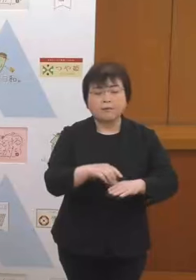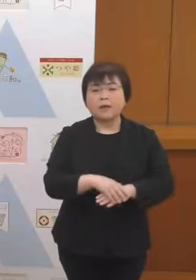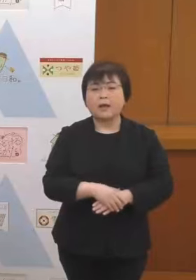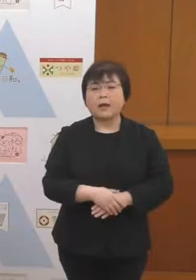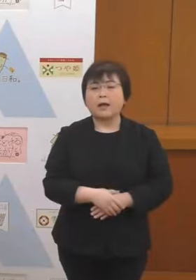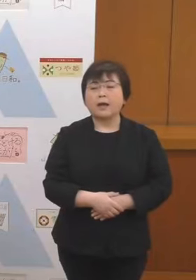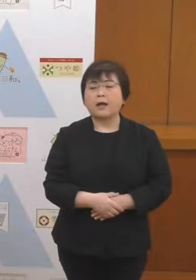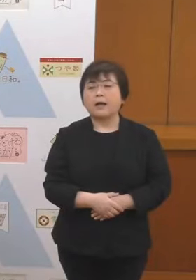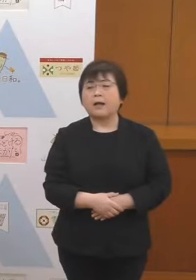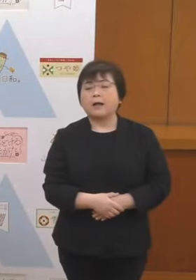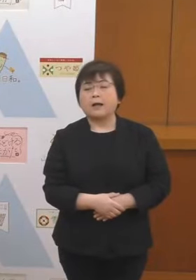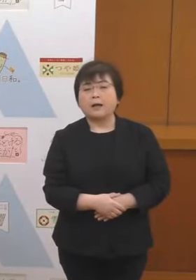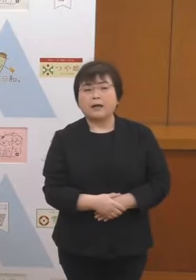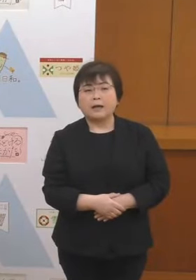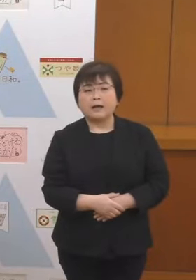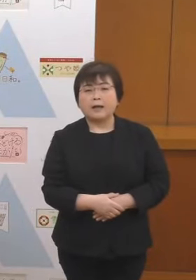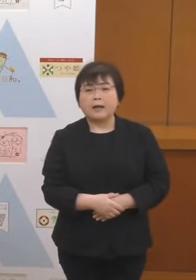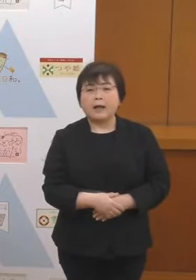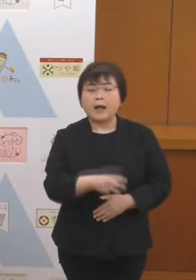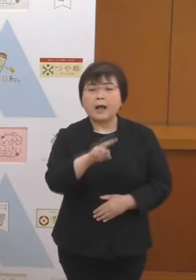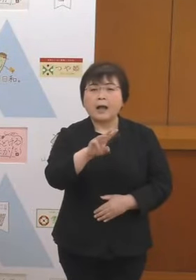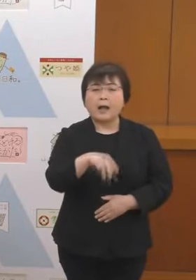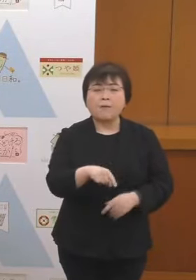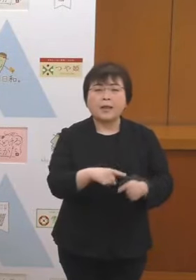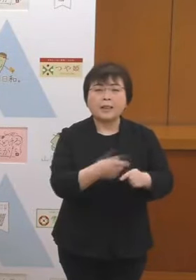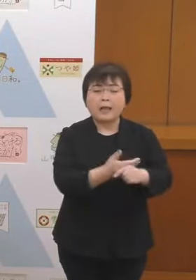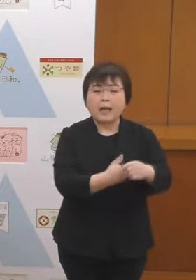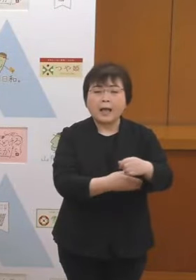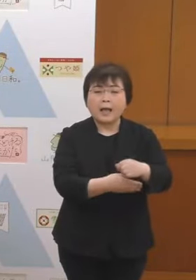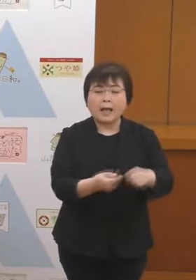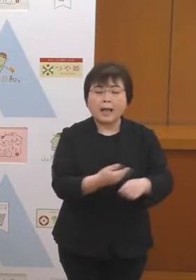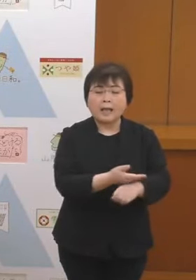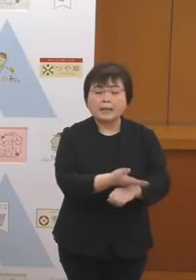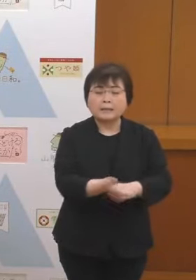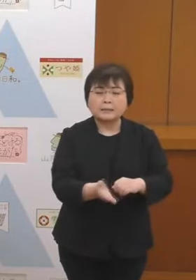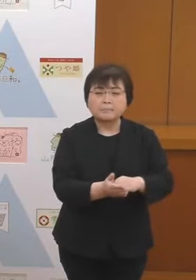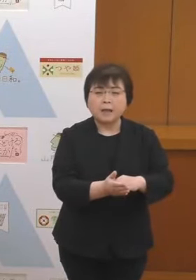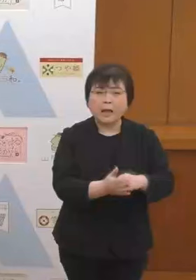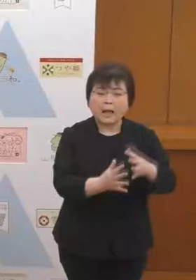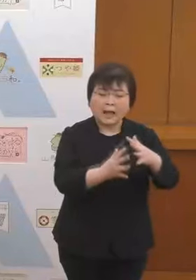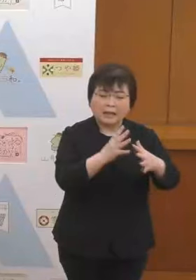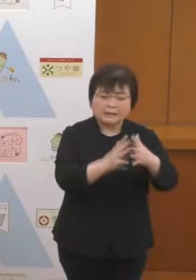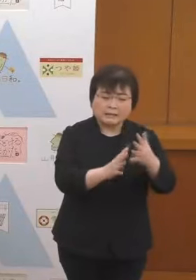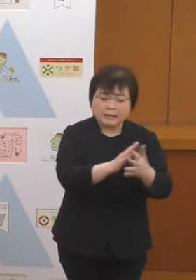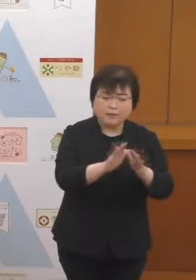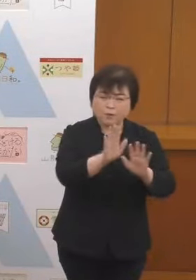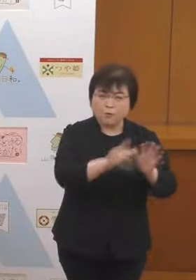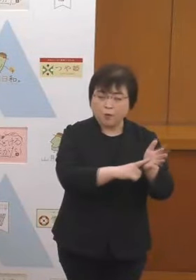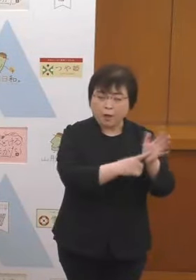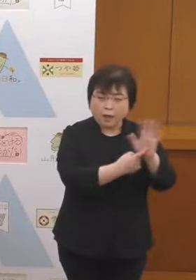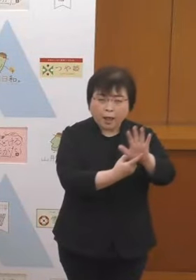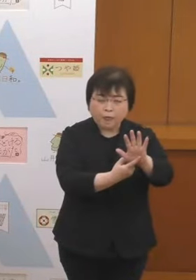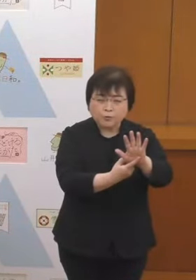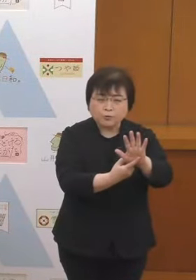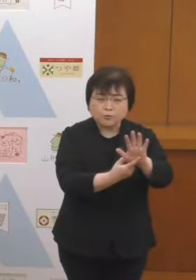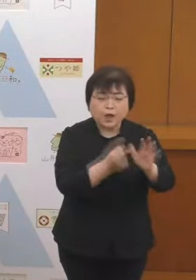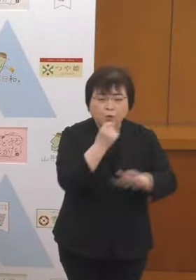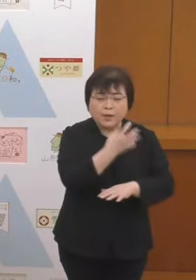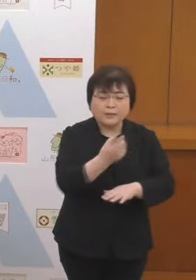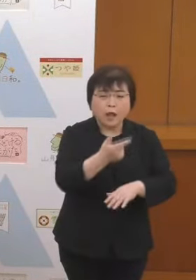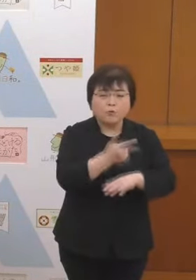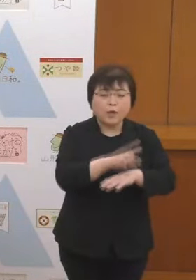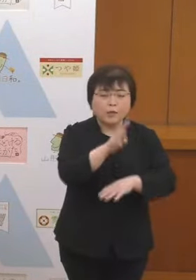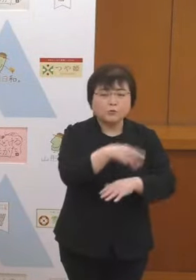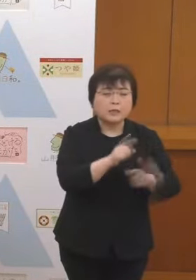あ県内でも川中島活線の迫力あるシーンを再現する米沢上杉祭り